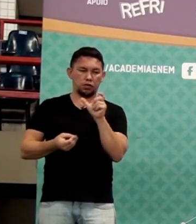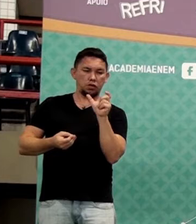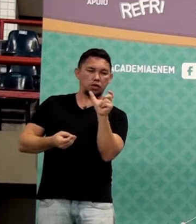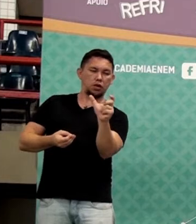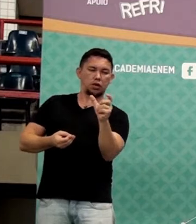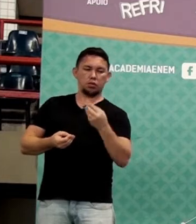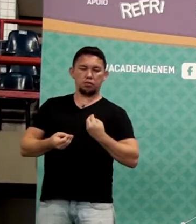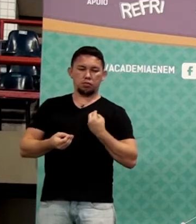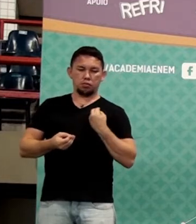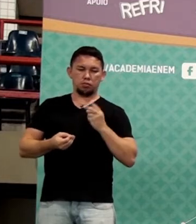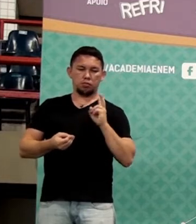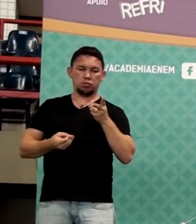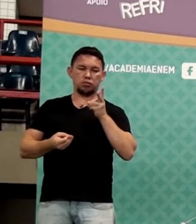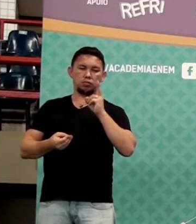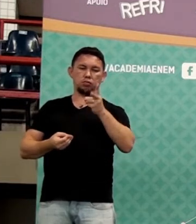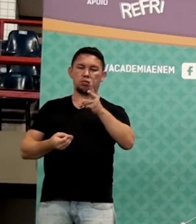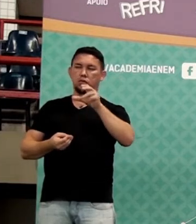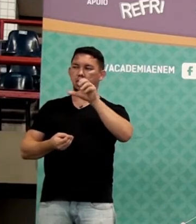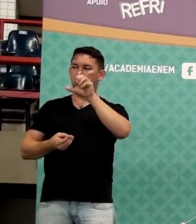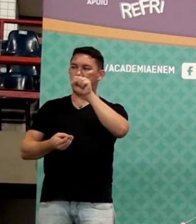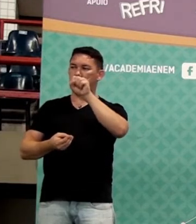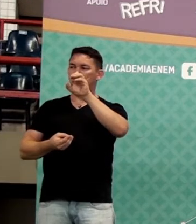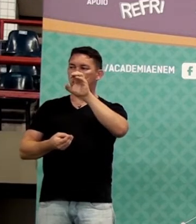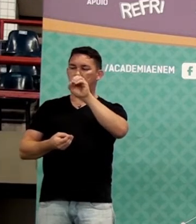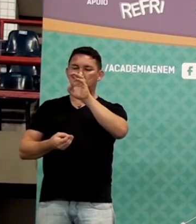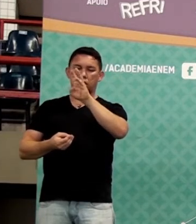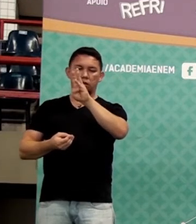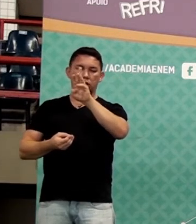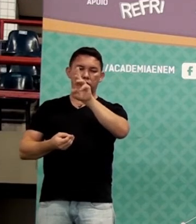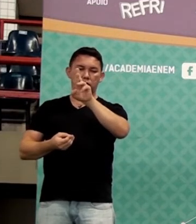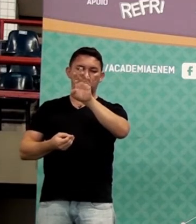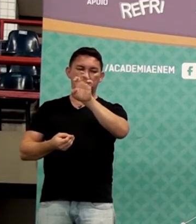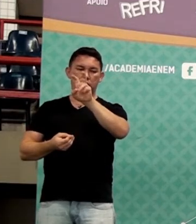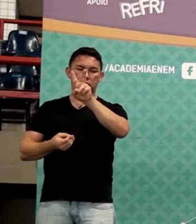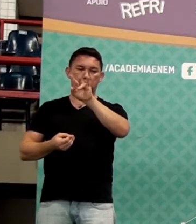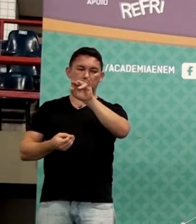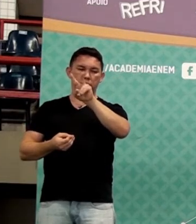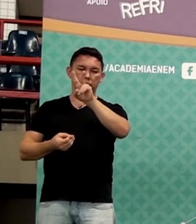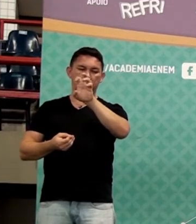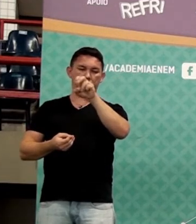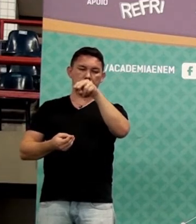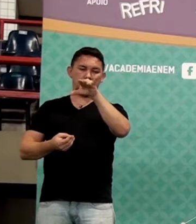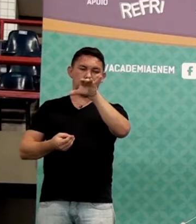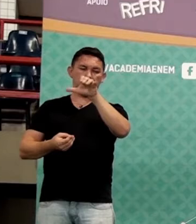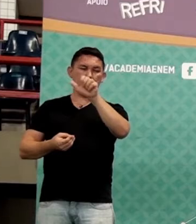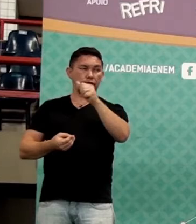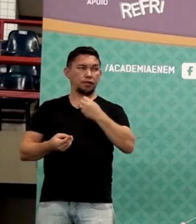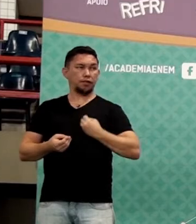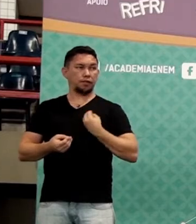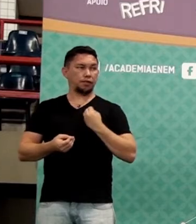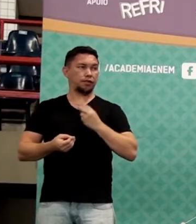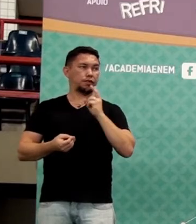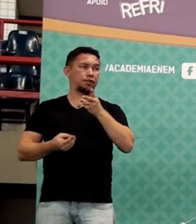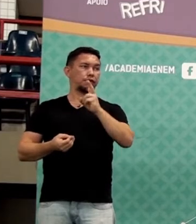desse slide. Ele praticava a atividade física para